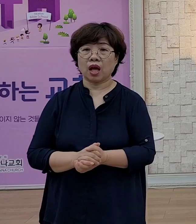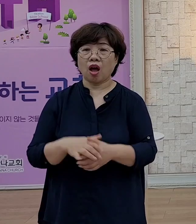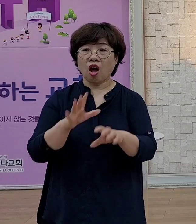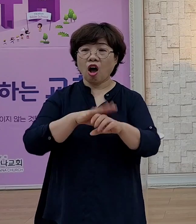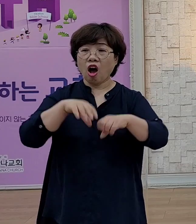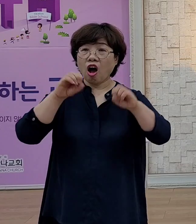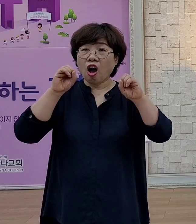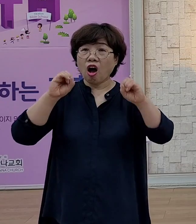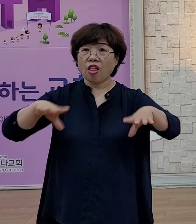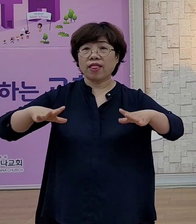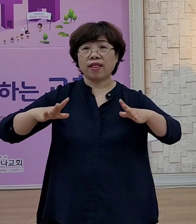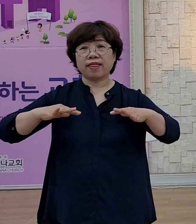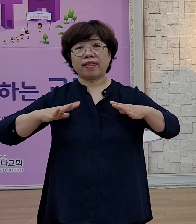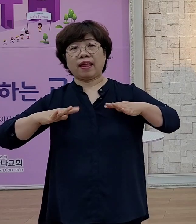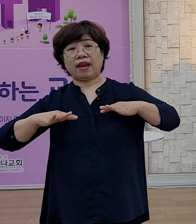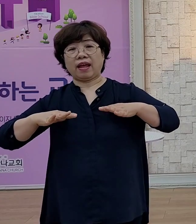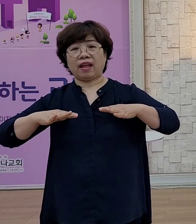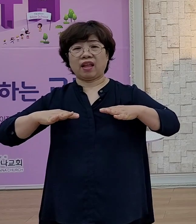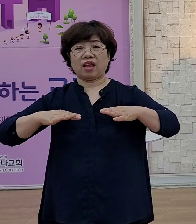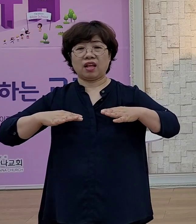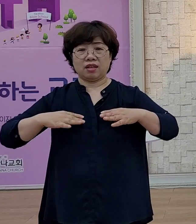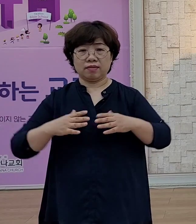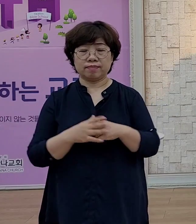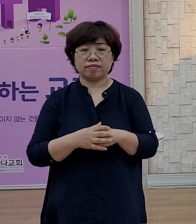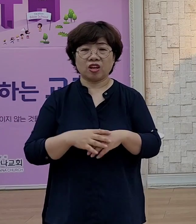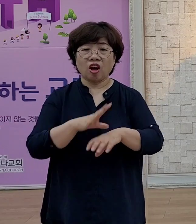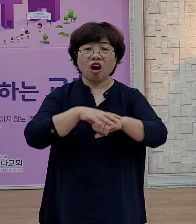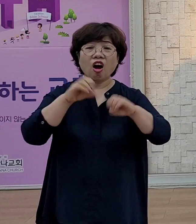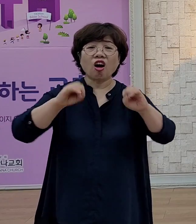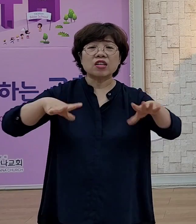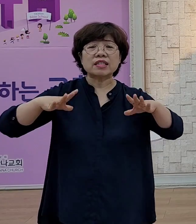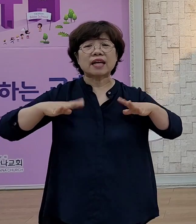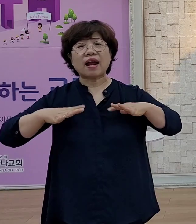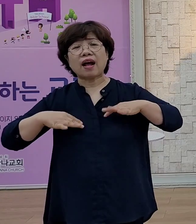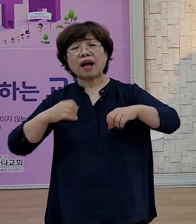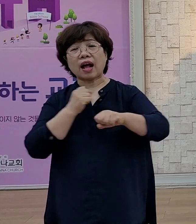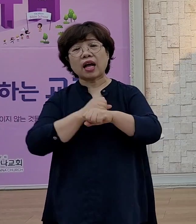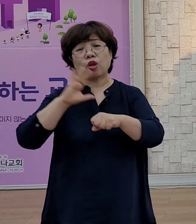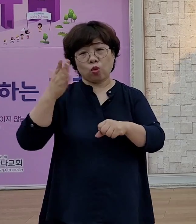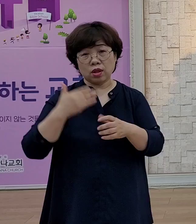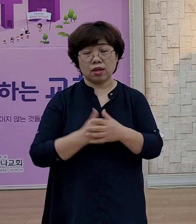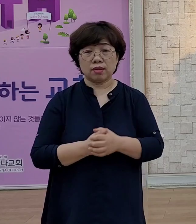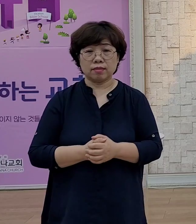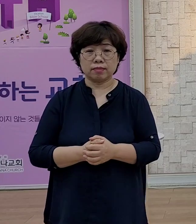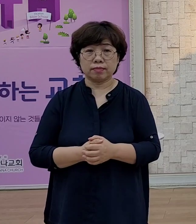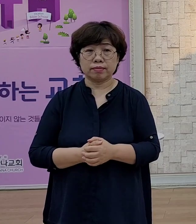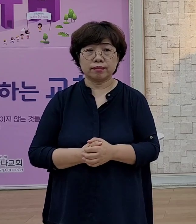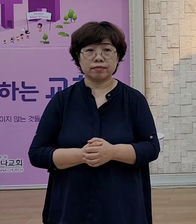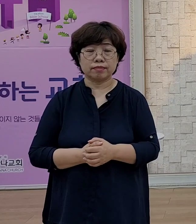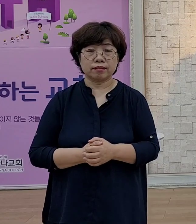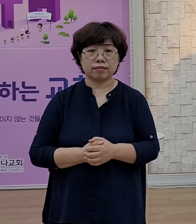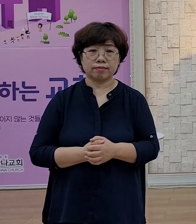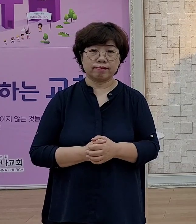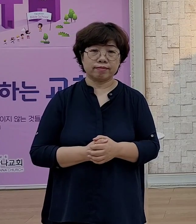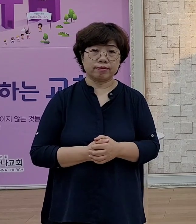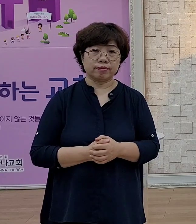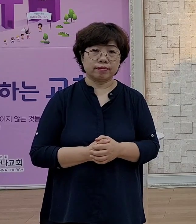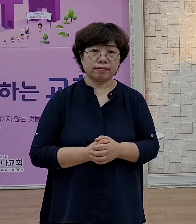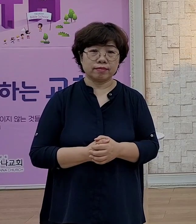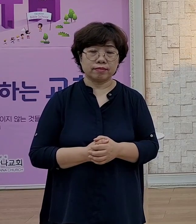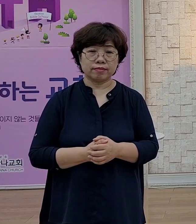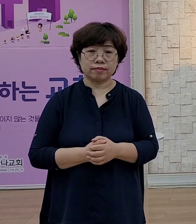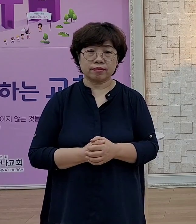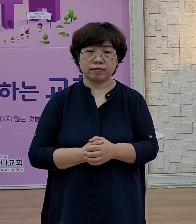허탄한 자랑을 하게 된다라는 것을 말씀하고 있어요. 이 사람에게 나타나는